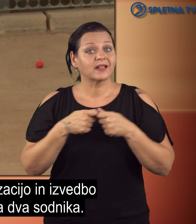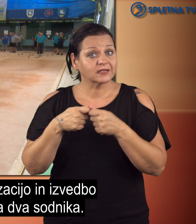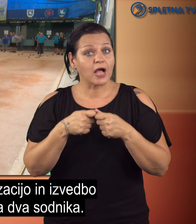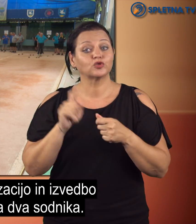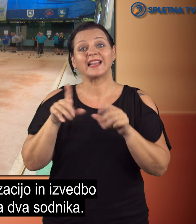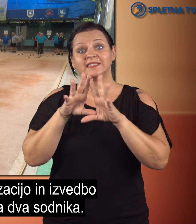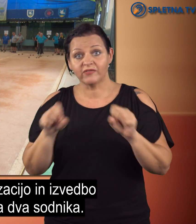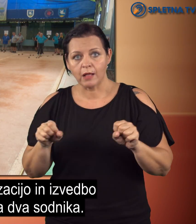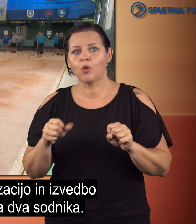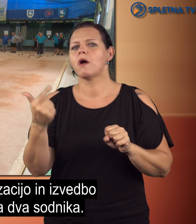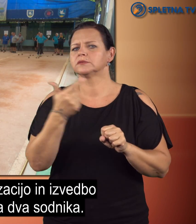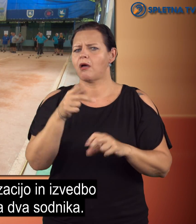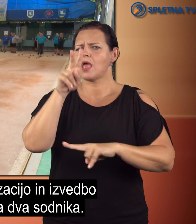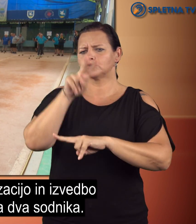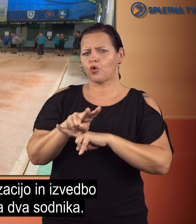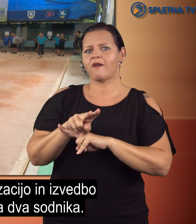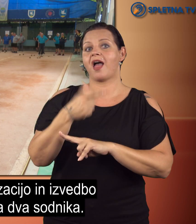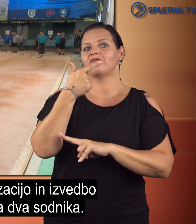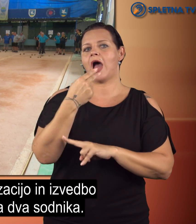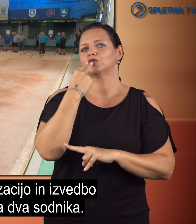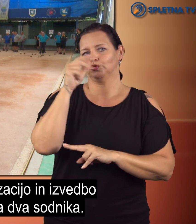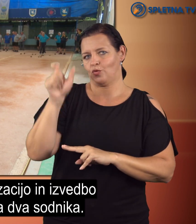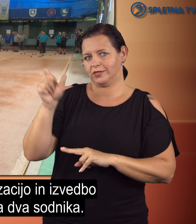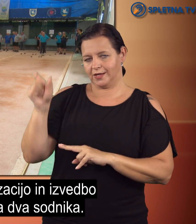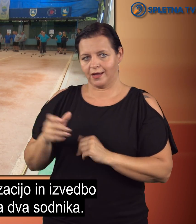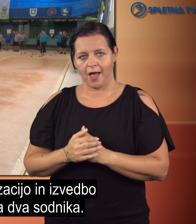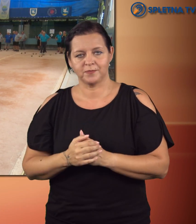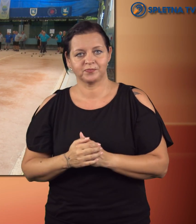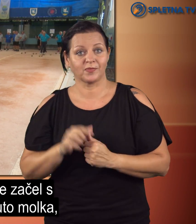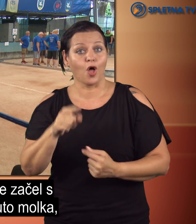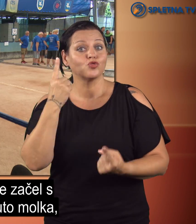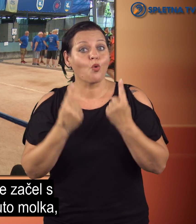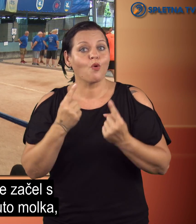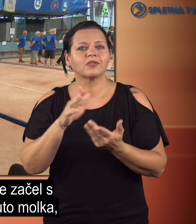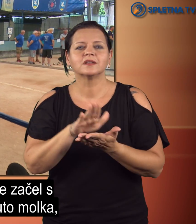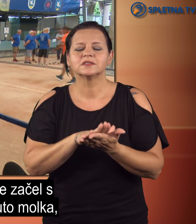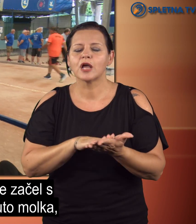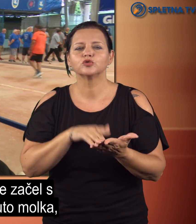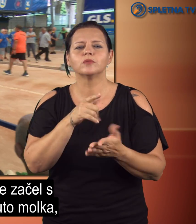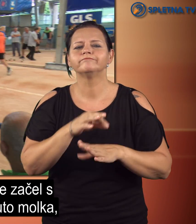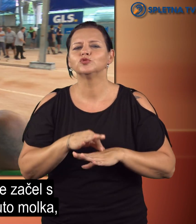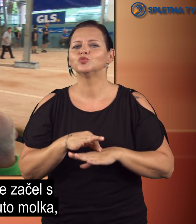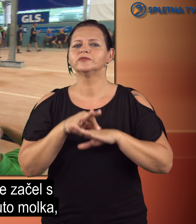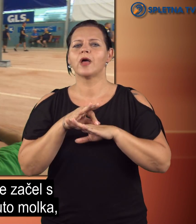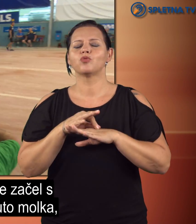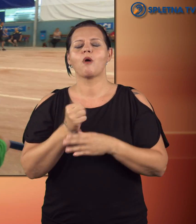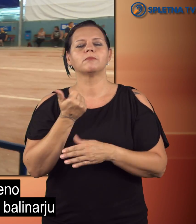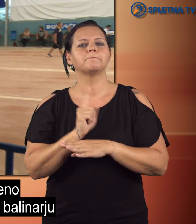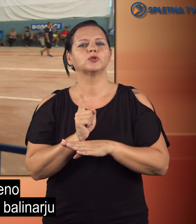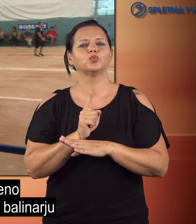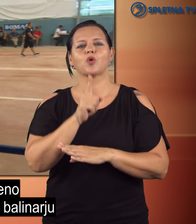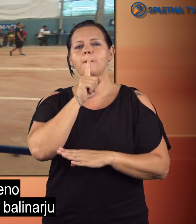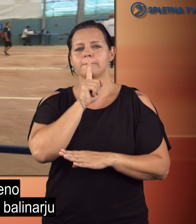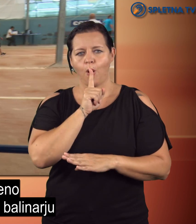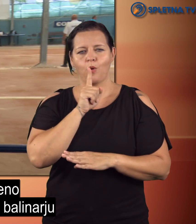in izvedbo pa sta nadzorovala 2 sodnika. Dogodek se je začel s čustveno minuto molka,